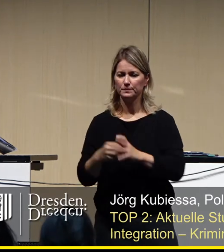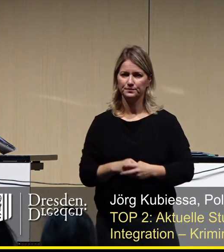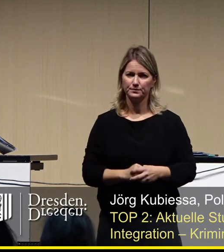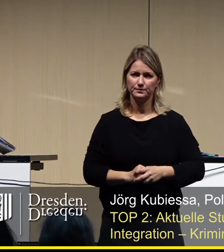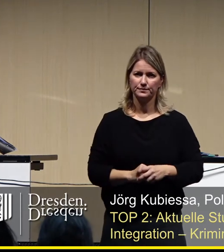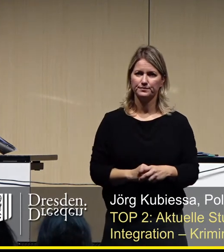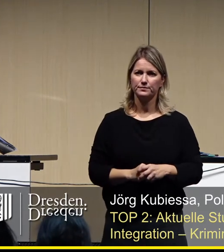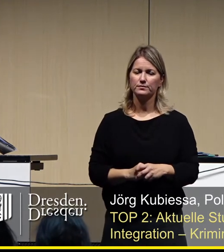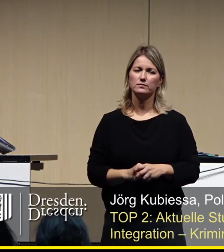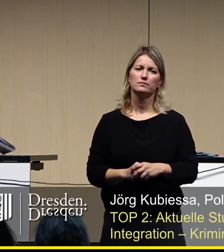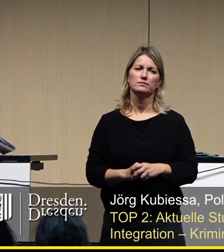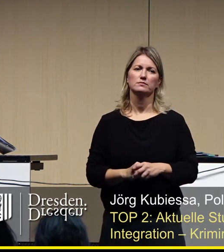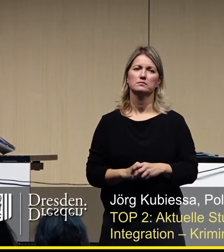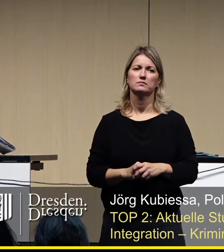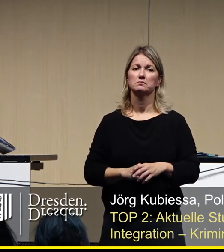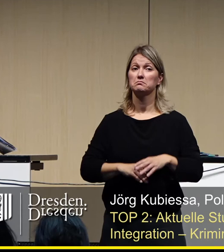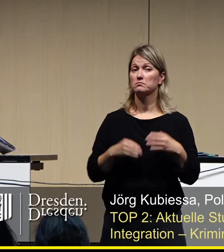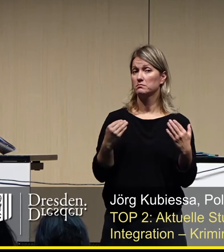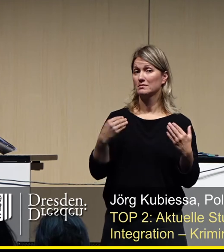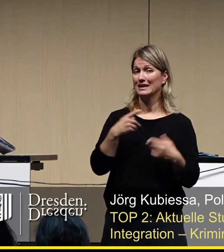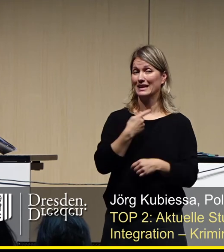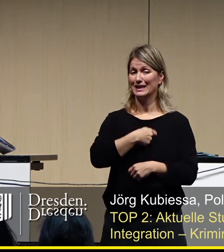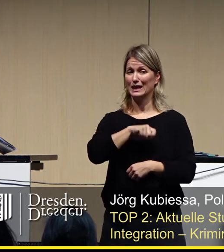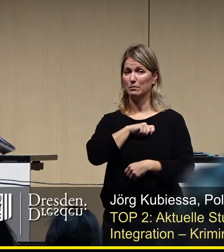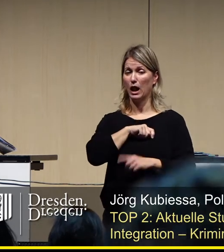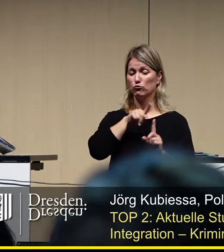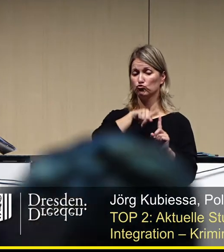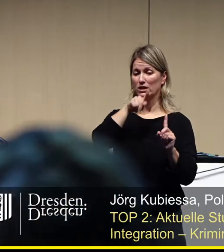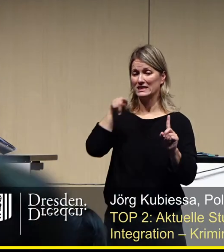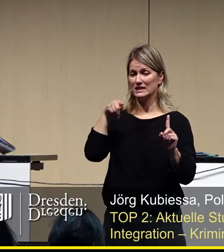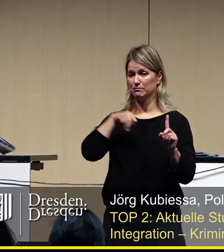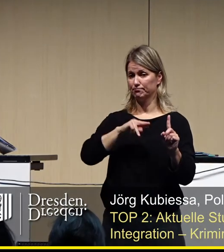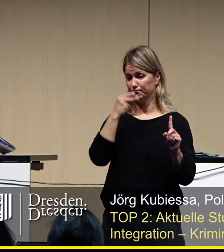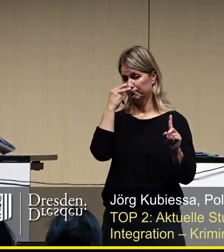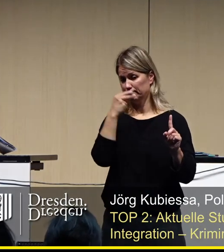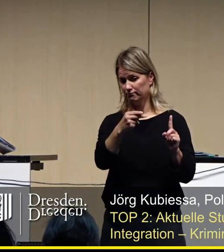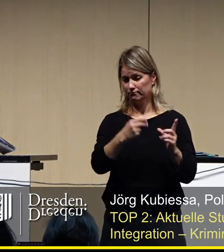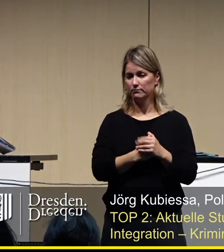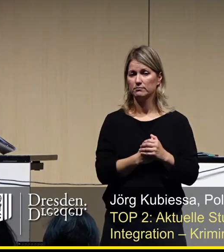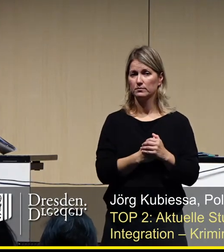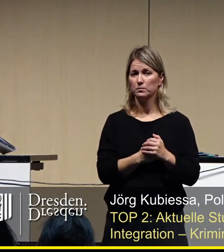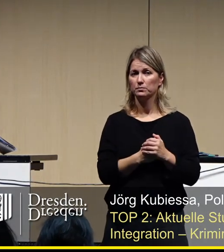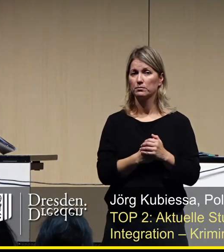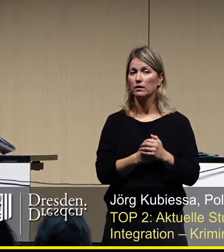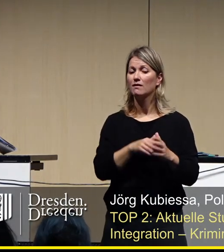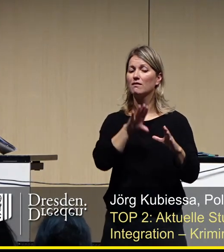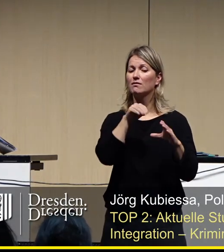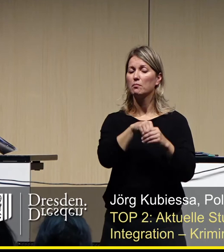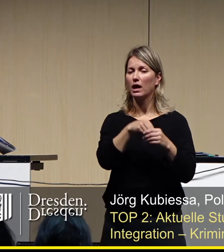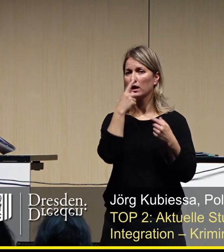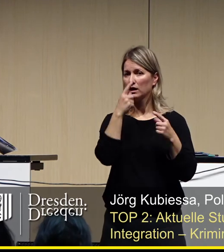Wenn Sie diese polizeiliche Kriminalstatistik wiederum betrachten, dann haben Sie auch noch das Thema,